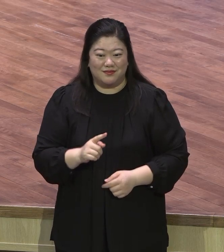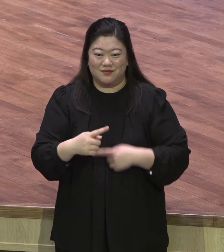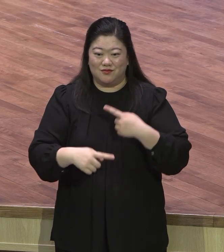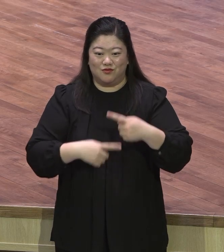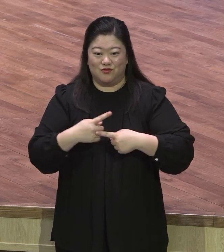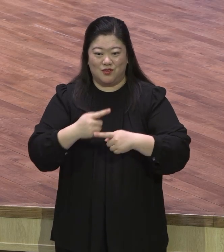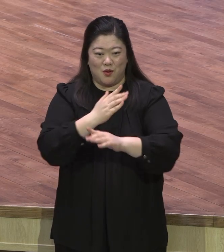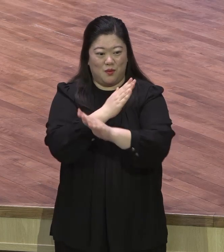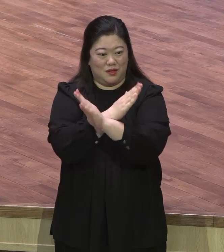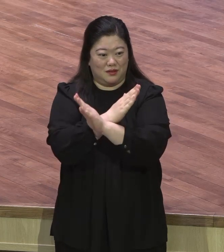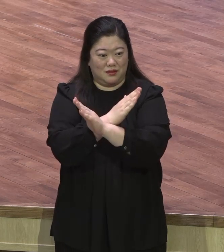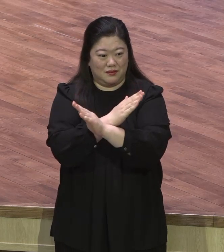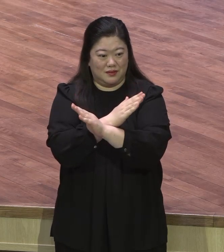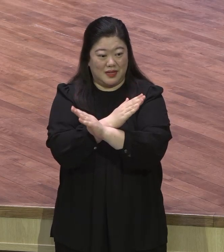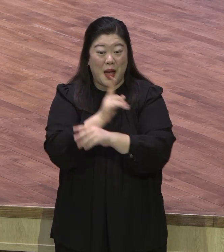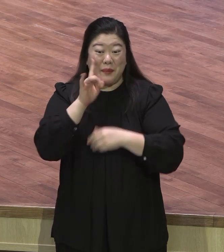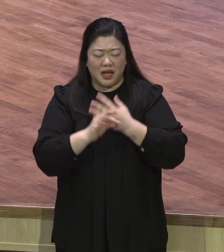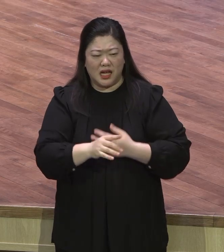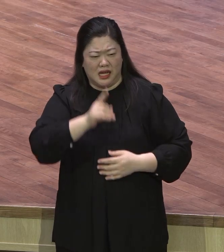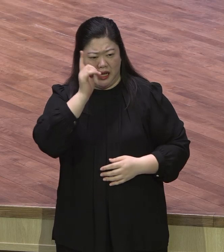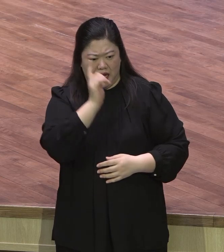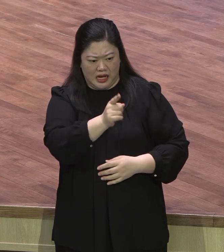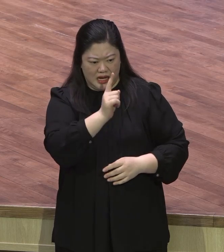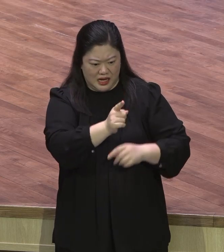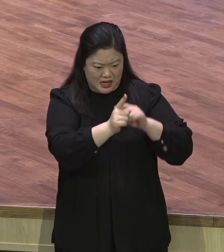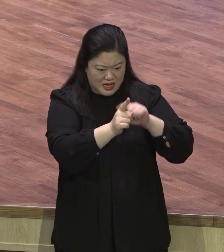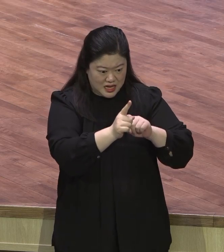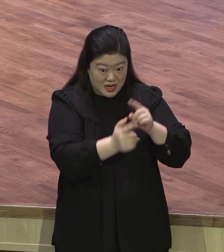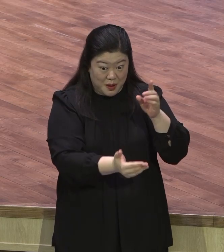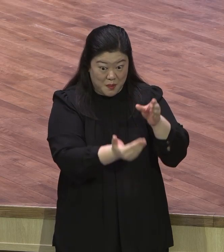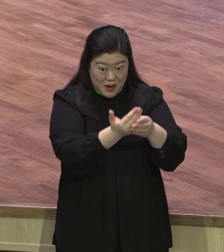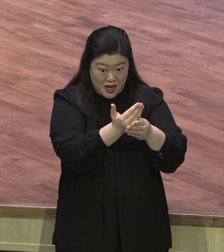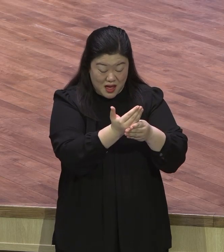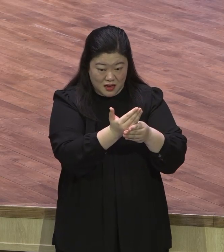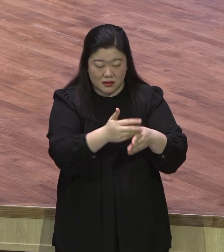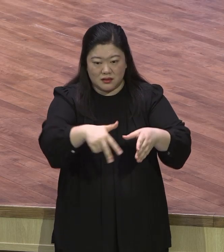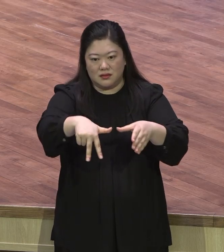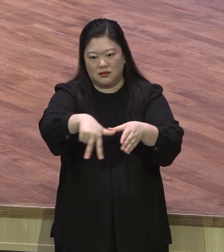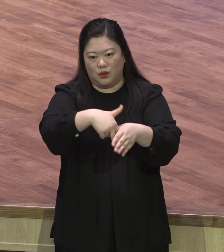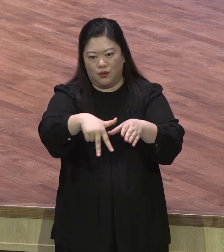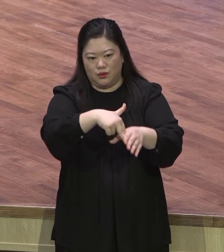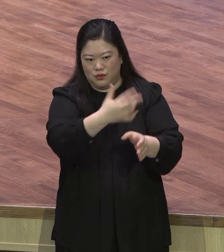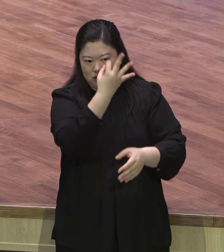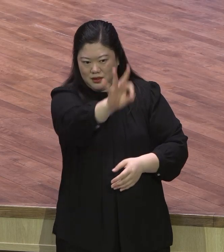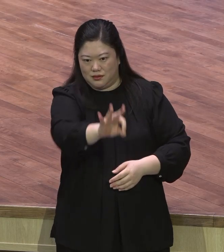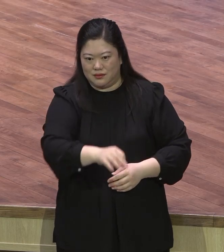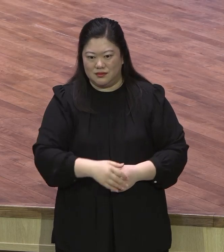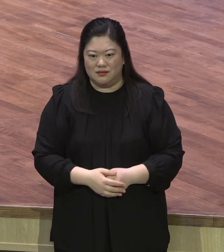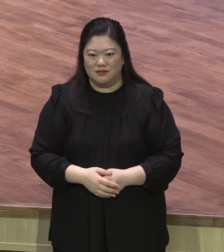그 종교입니다 종교 복음 아니에요 복음은 그런 거 없어요 상관없다 상관없어